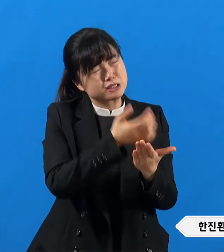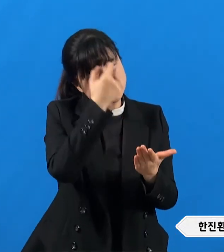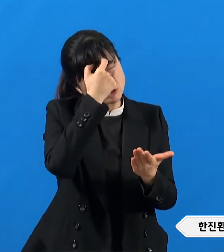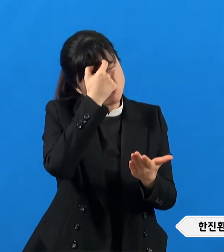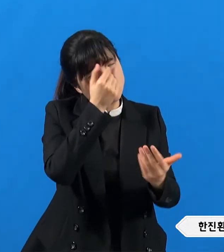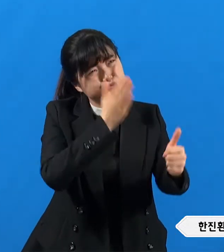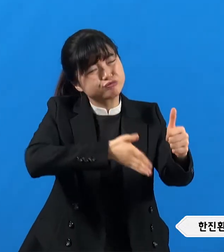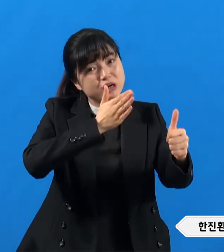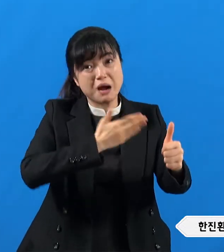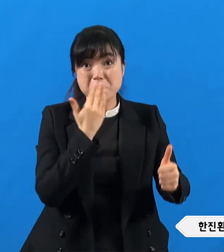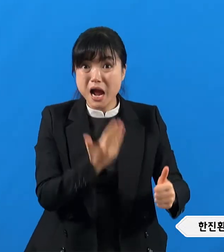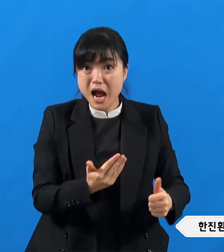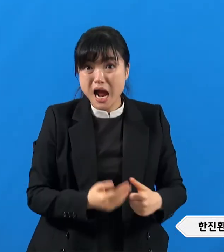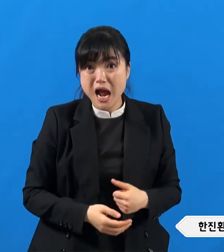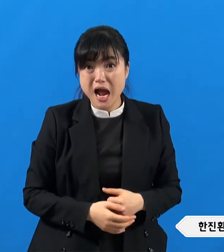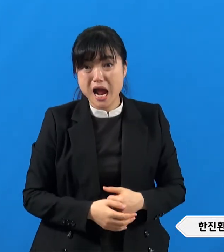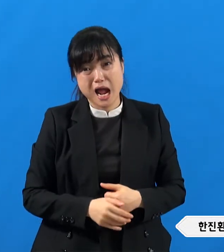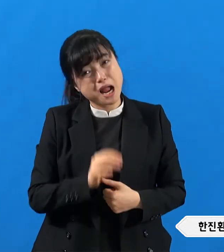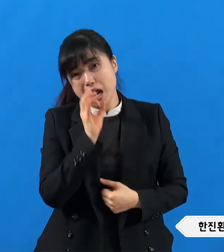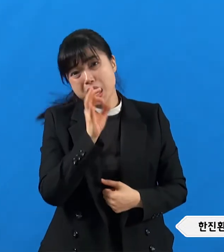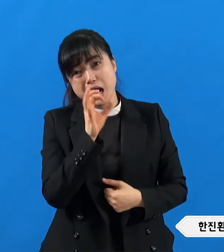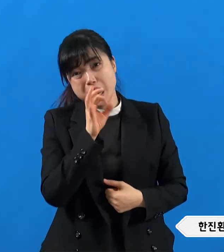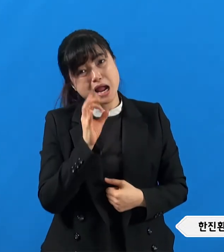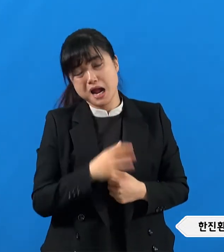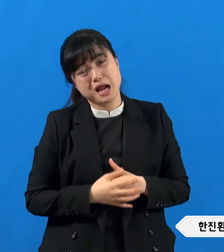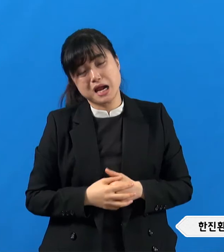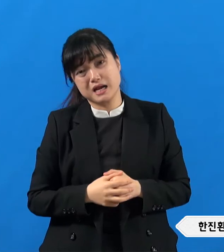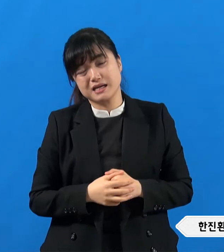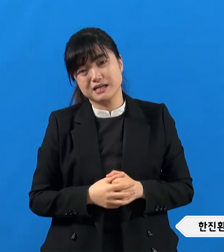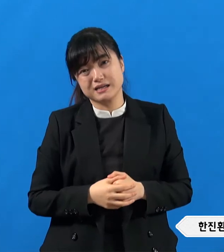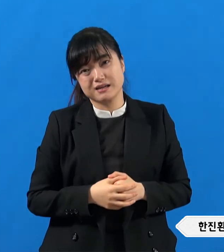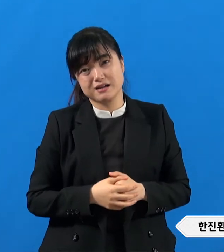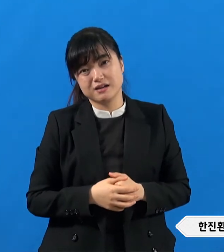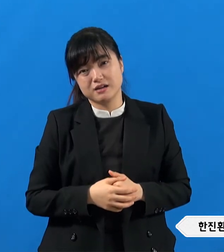주십시오, 그렇게 말을 할 엄두를 낼 수가 있었겠습니까?